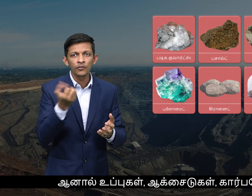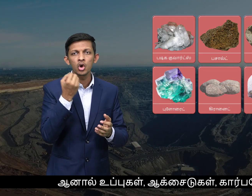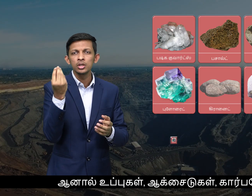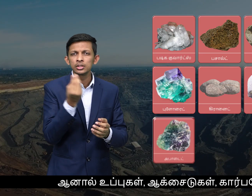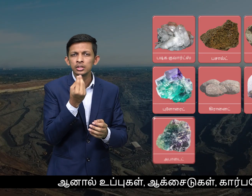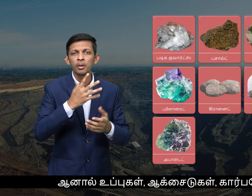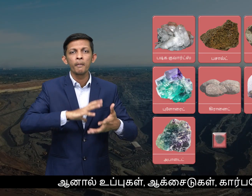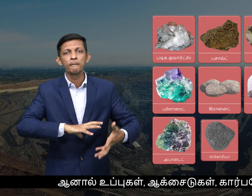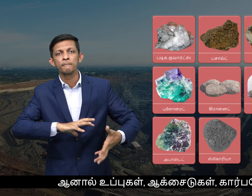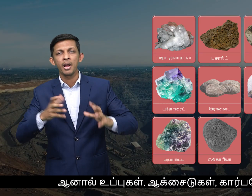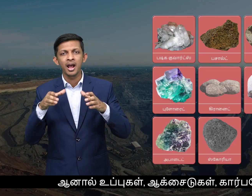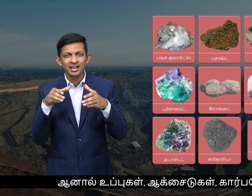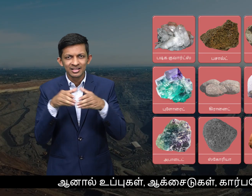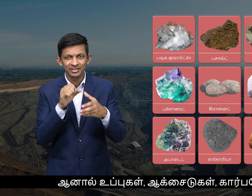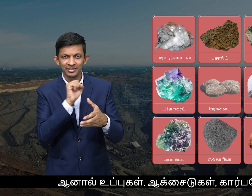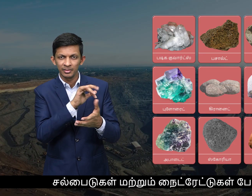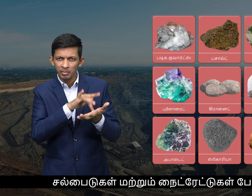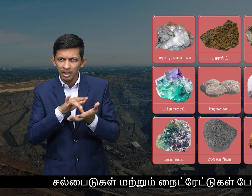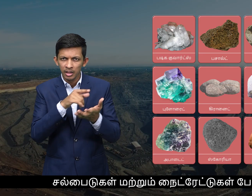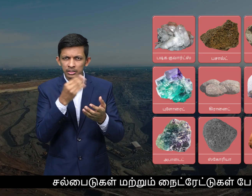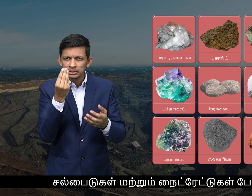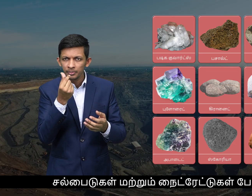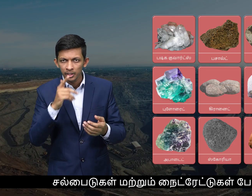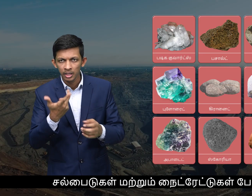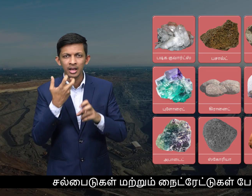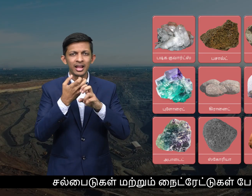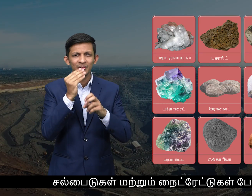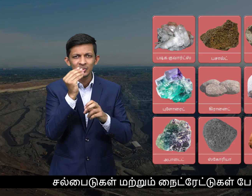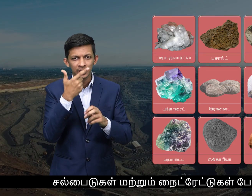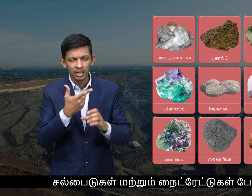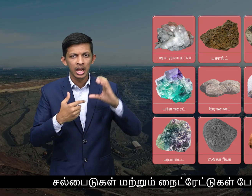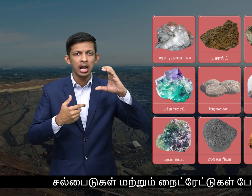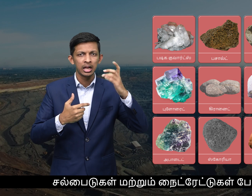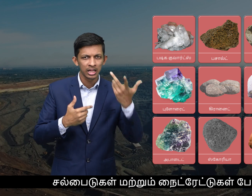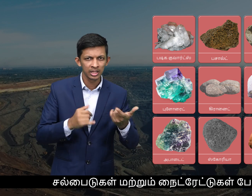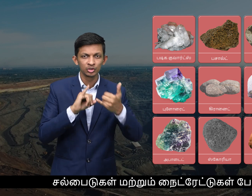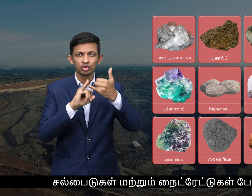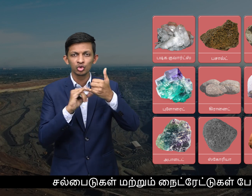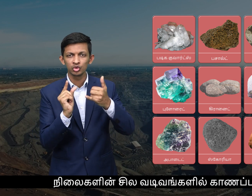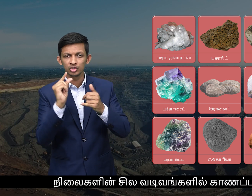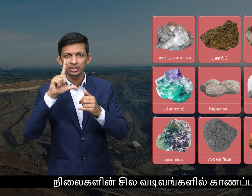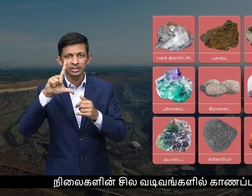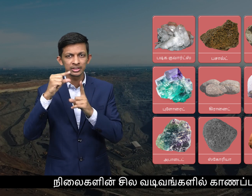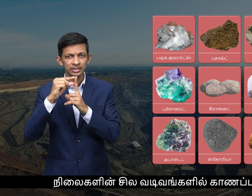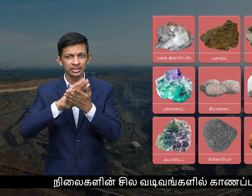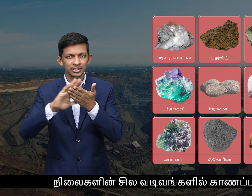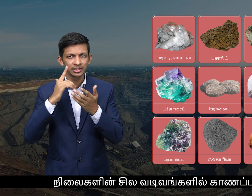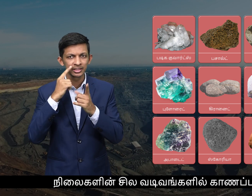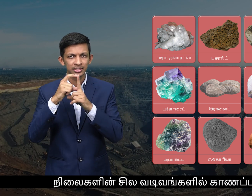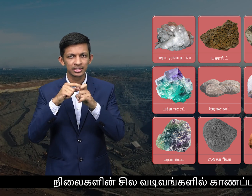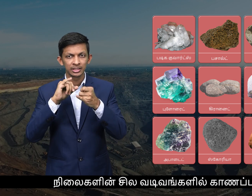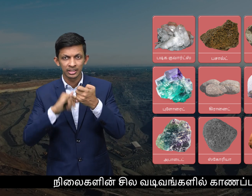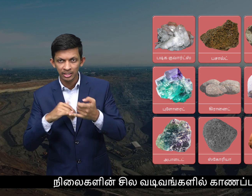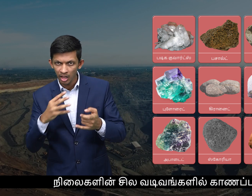உப்புகள், ஆக்சைடுகள், கார்பனேட்டுகள், சல்பேட்டுகள் மற்றும் நைட்ரேட்டுகள் போன்ற கூட்டு நிலைகளின் சில